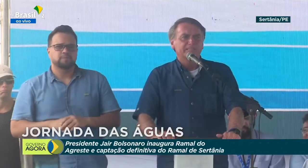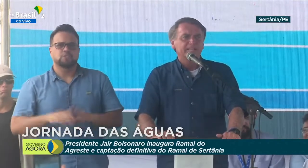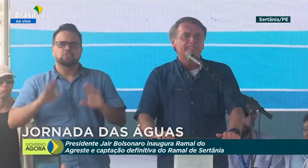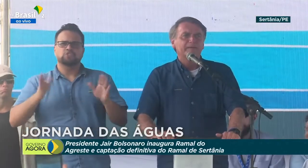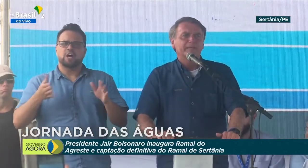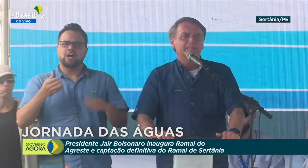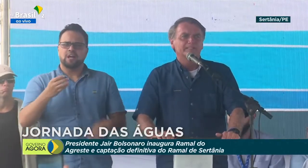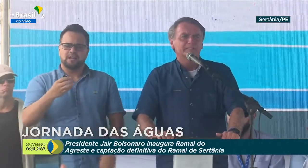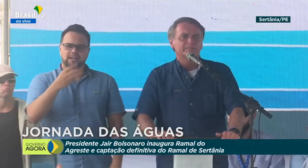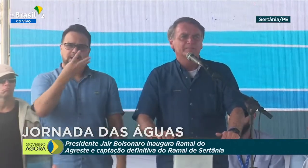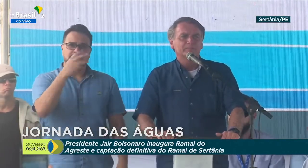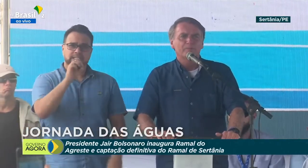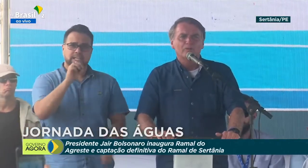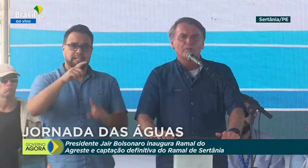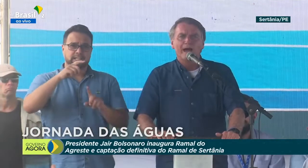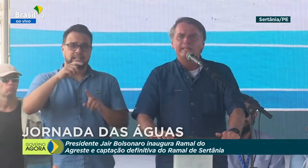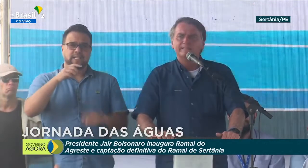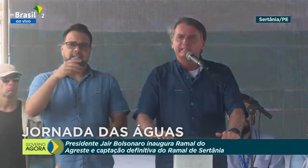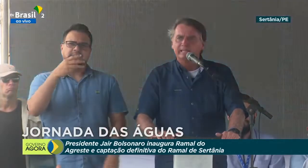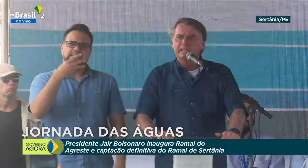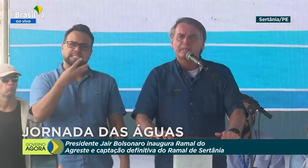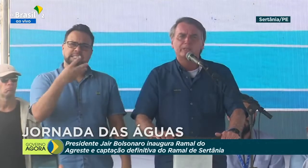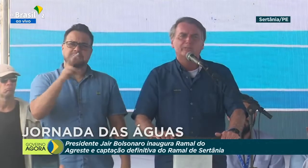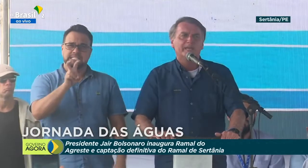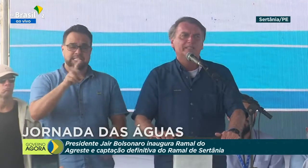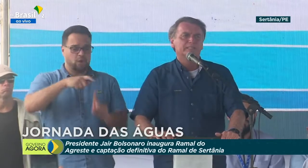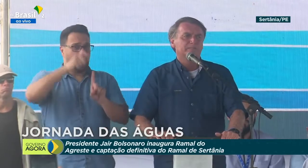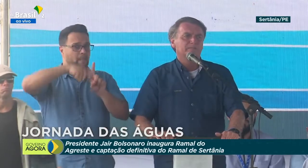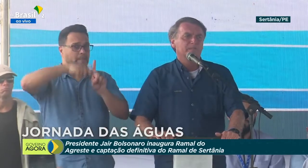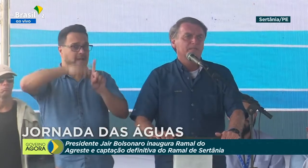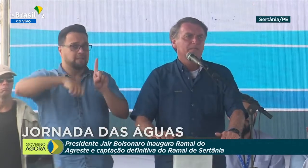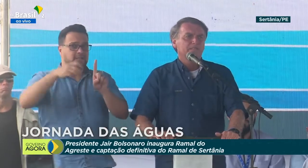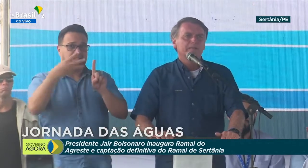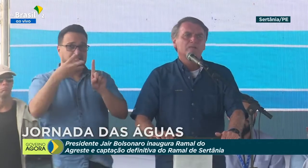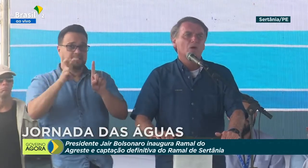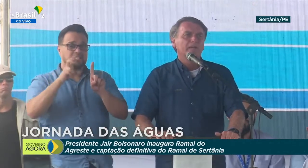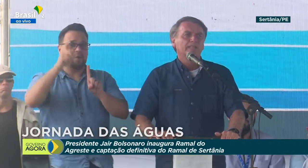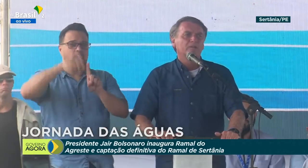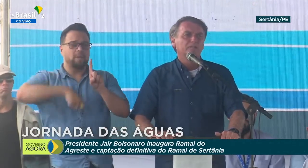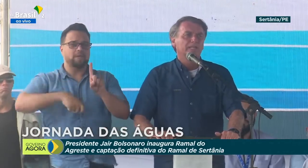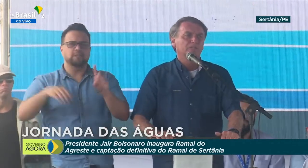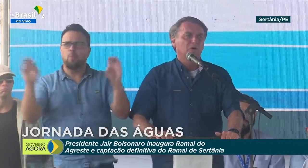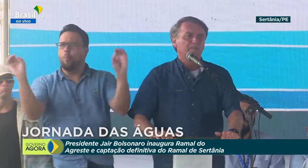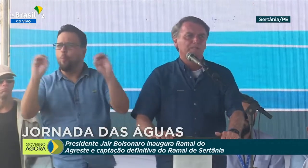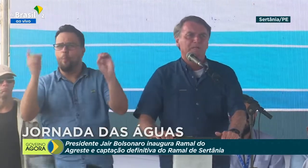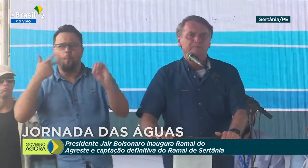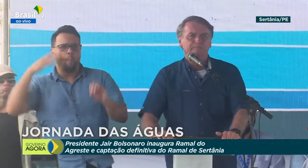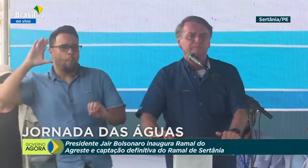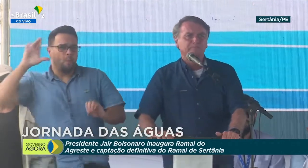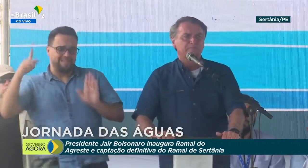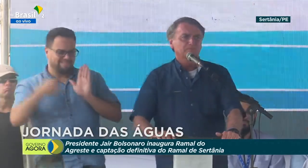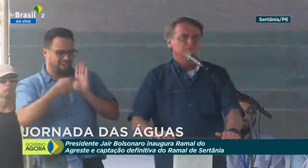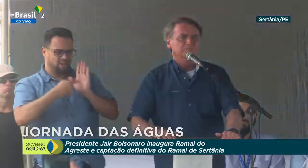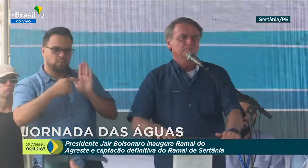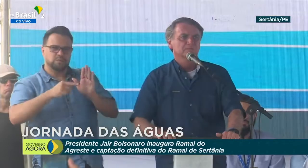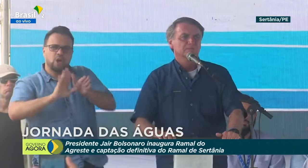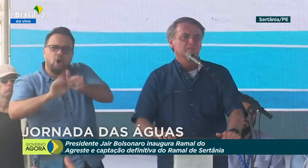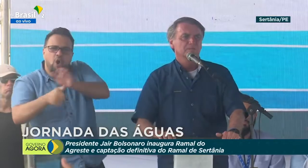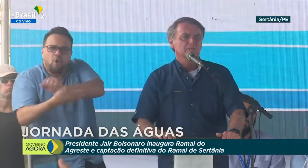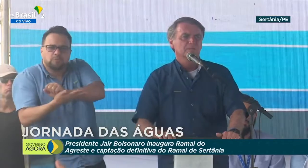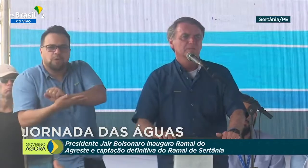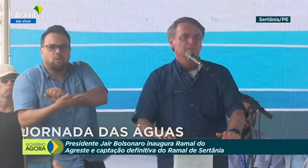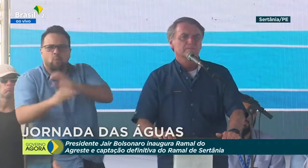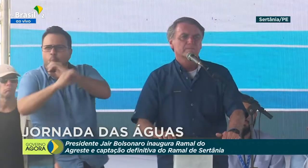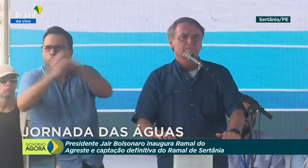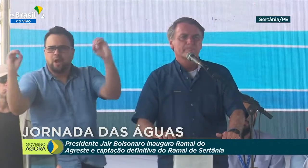praticamente 30 meses, um pouco mais, 35 meses, sem qualquer denúncia de corrupção.